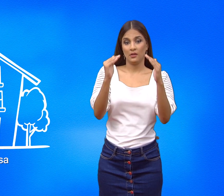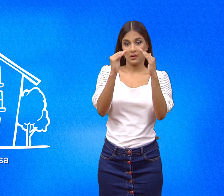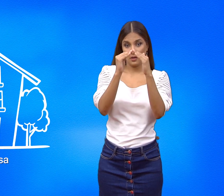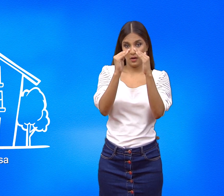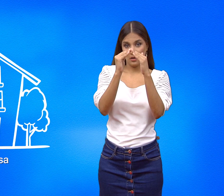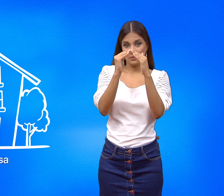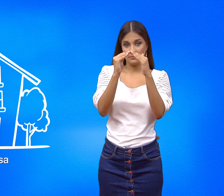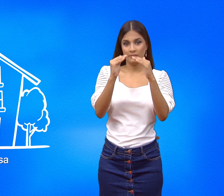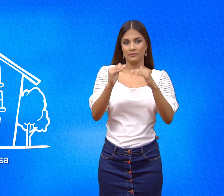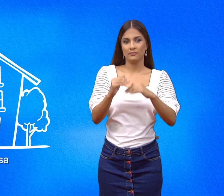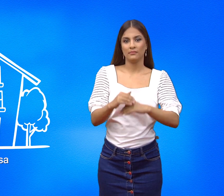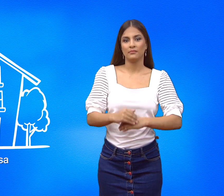casa